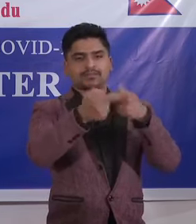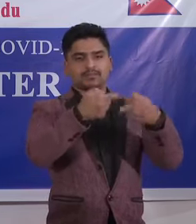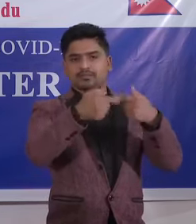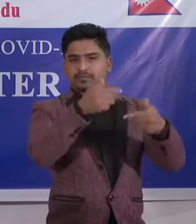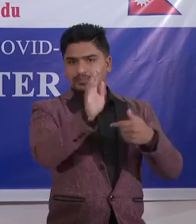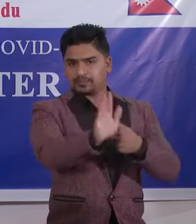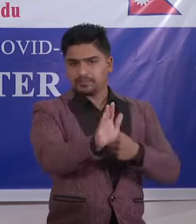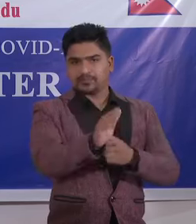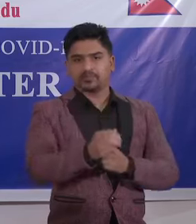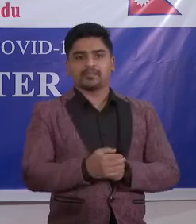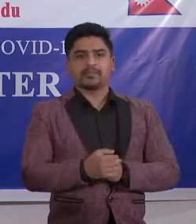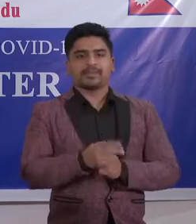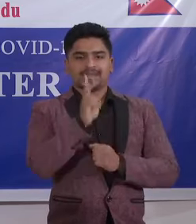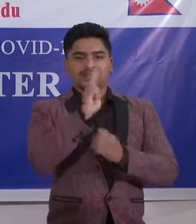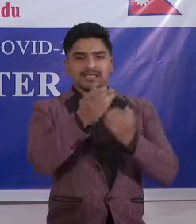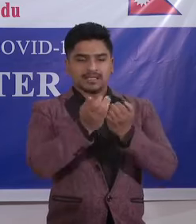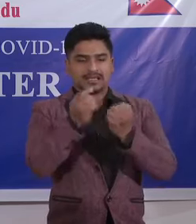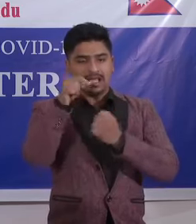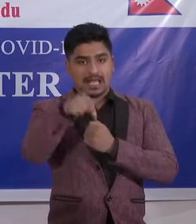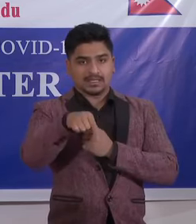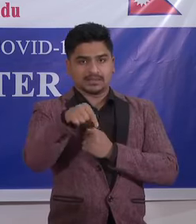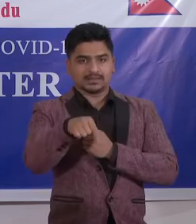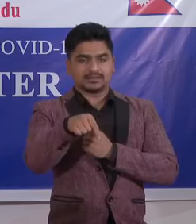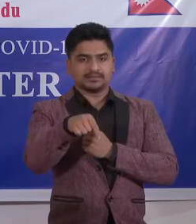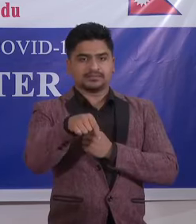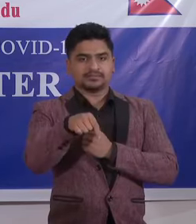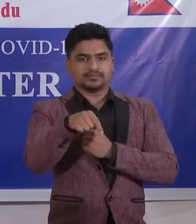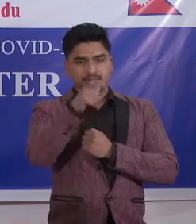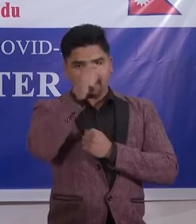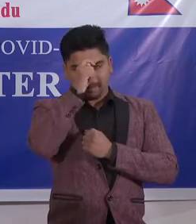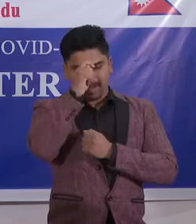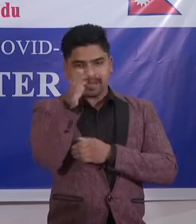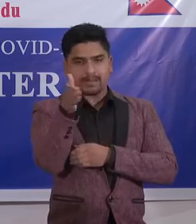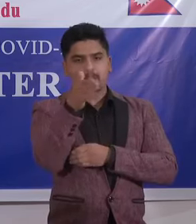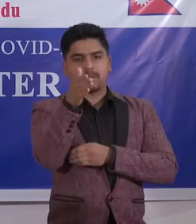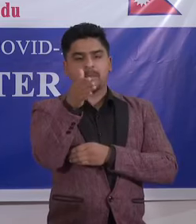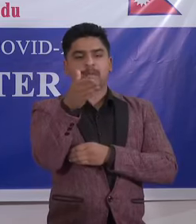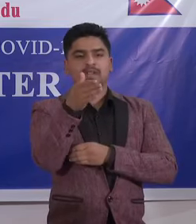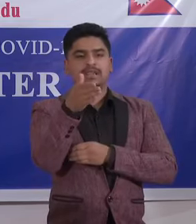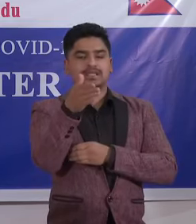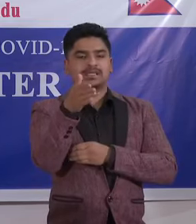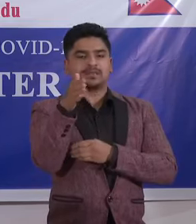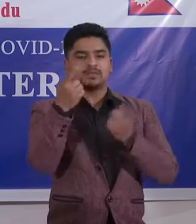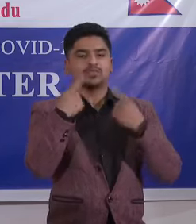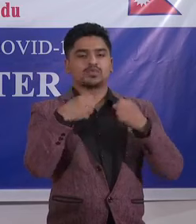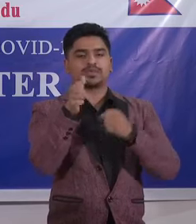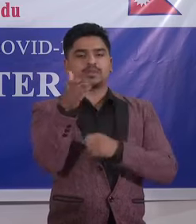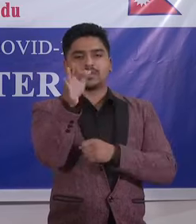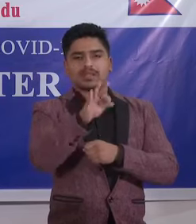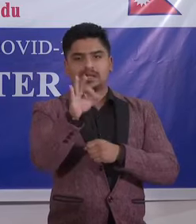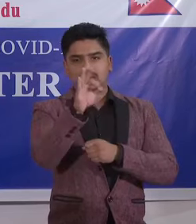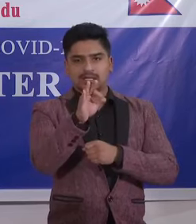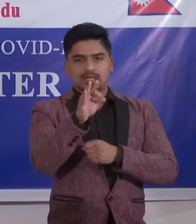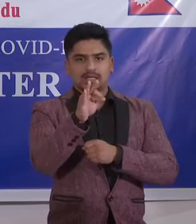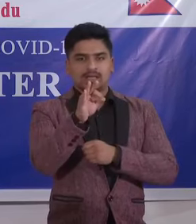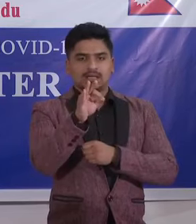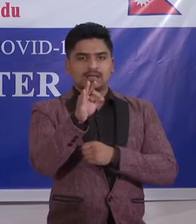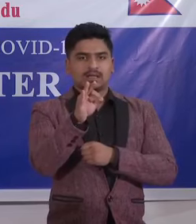छा, तेसे गरी आज मन्ने मंत्री जीव स्वास्तित चाजन संके मंत्रा लाइका मंत्री जीव समक